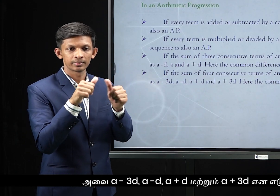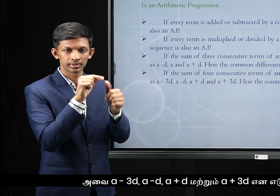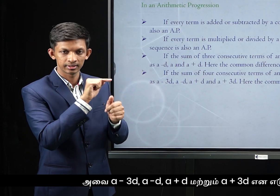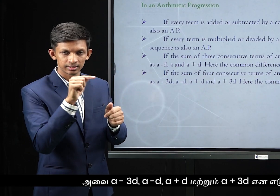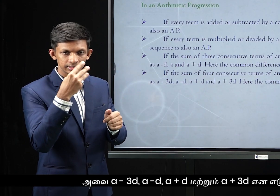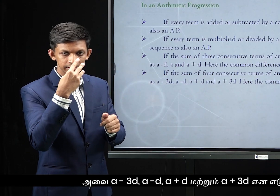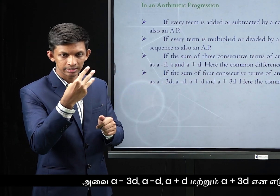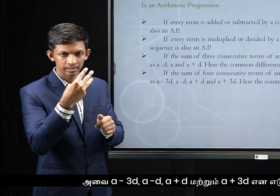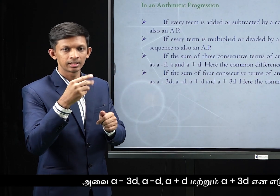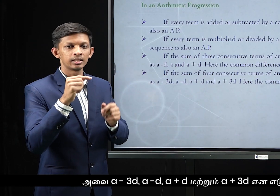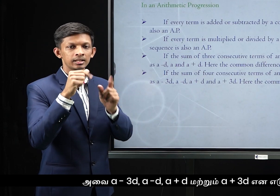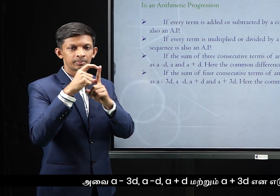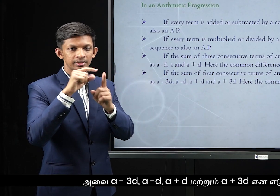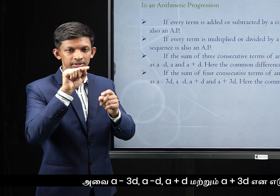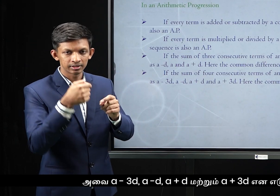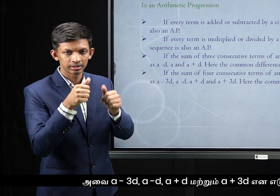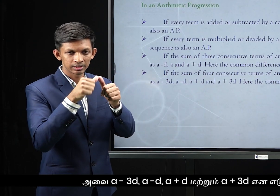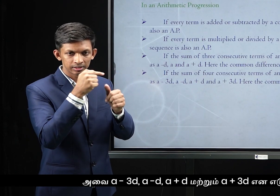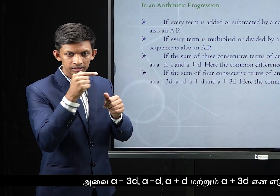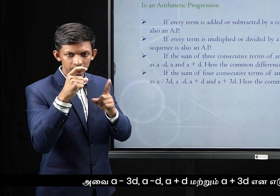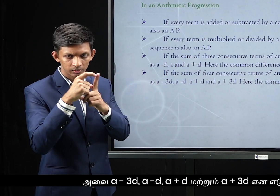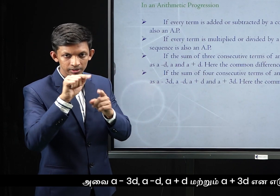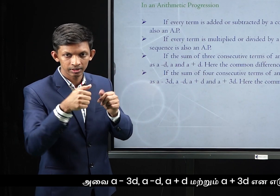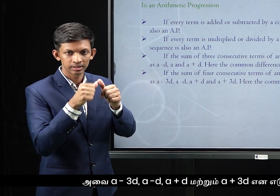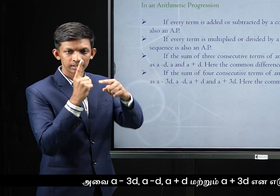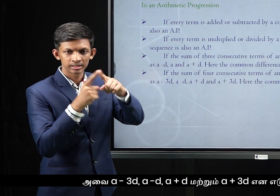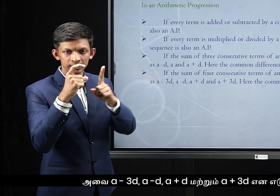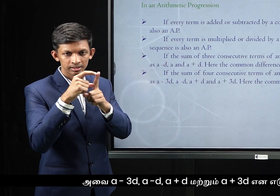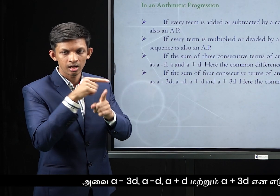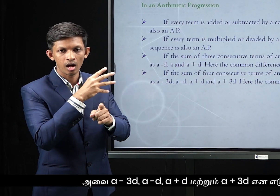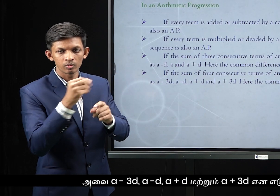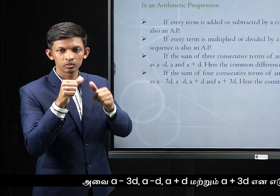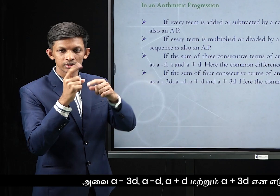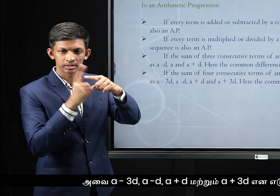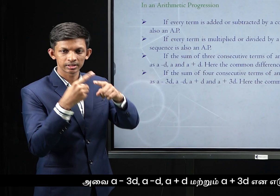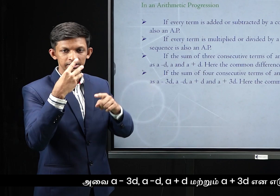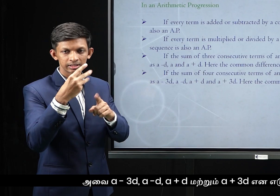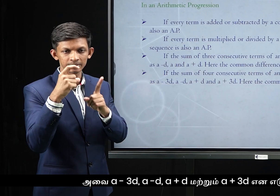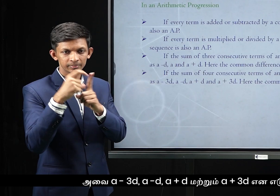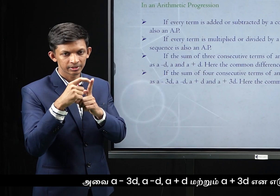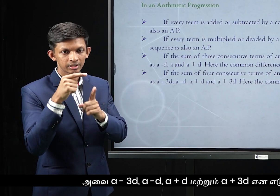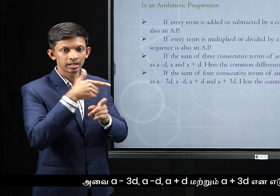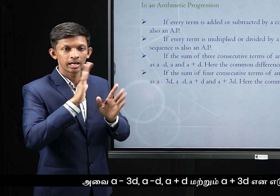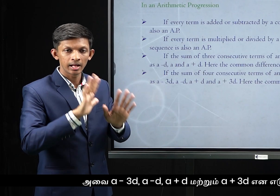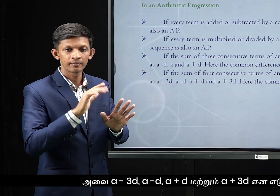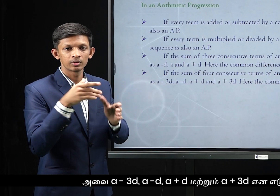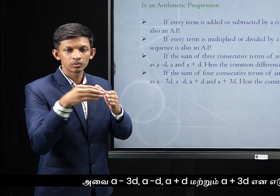3d ஏ கழித்தல் டி ஏ கூட்டல் டி மற்றும் ஏ கூட்டல் 3d என